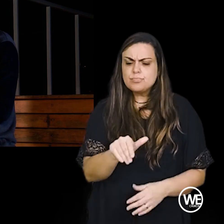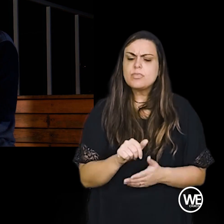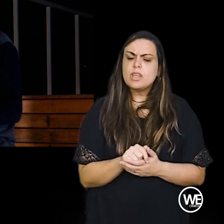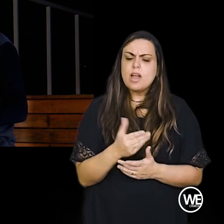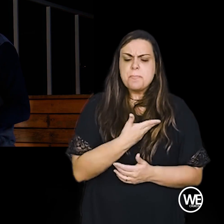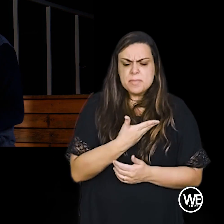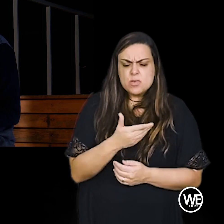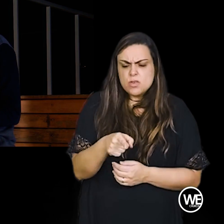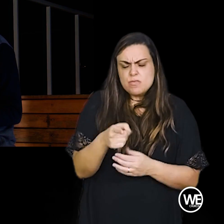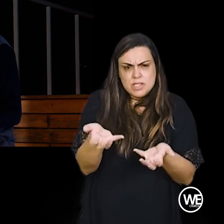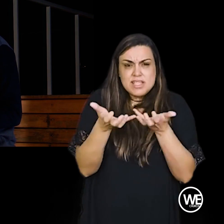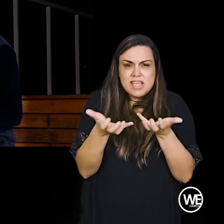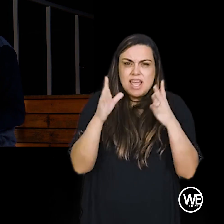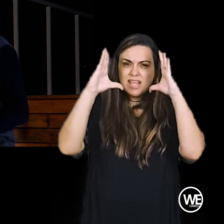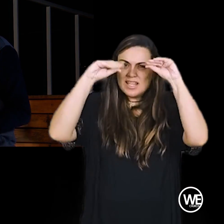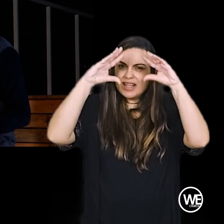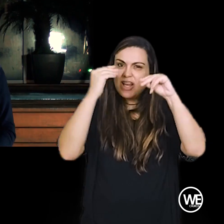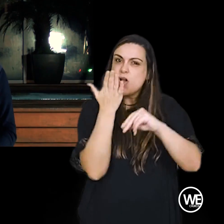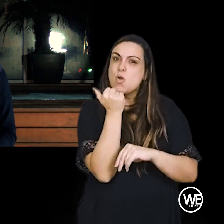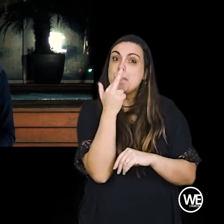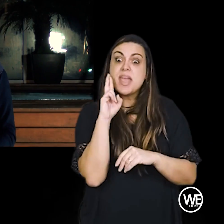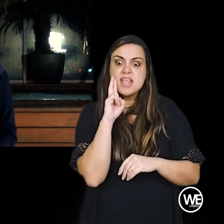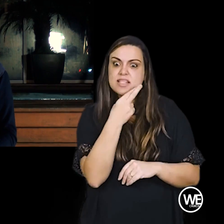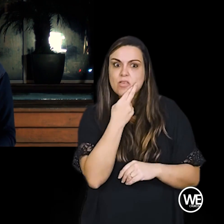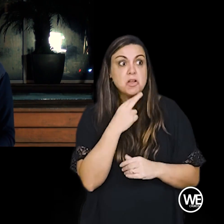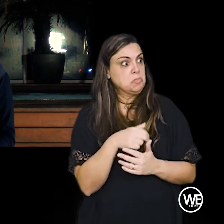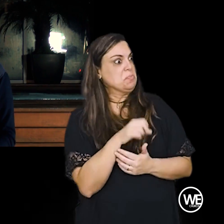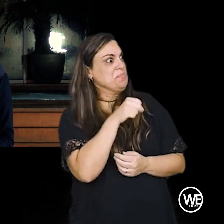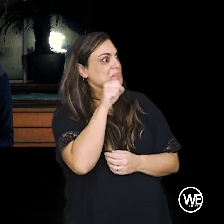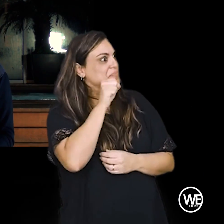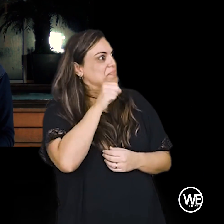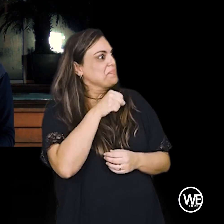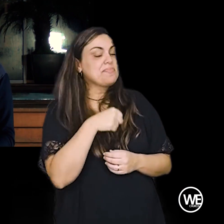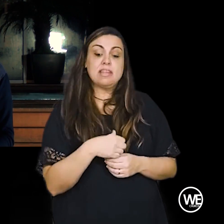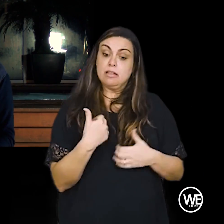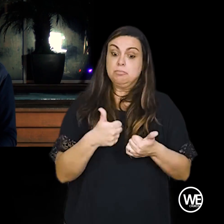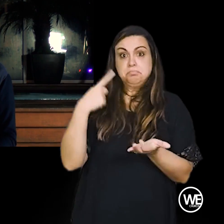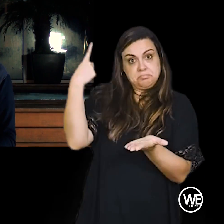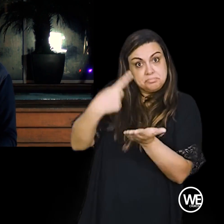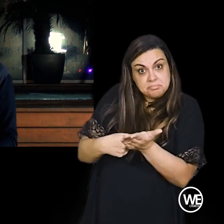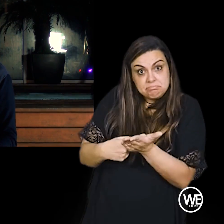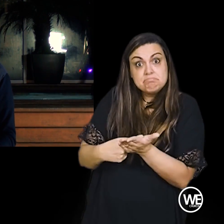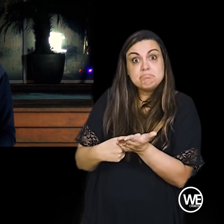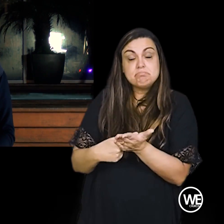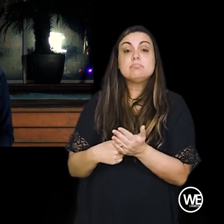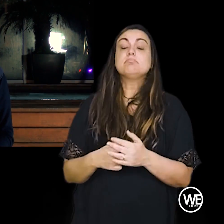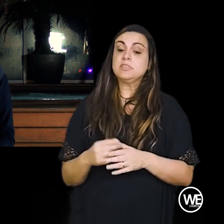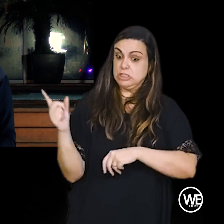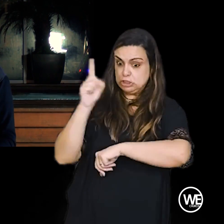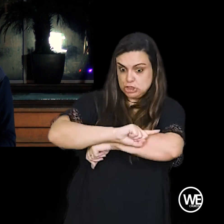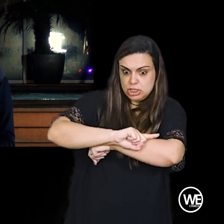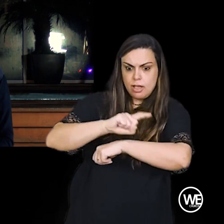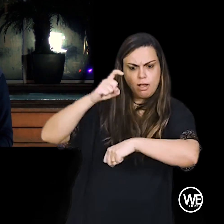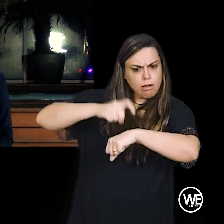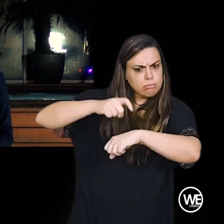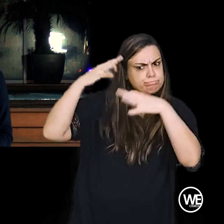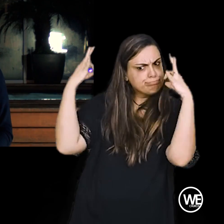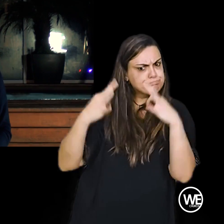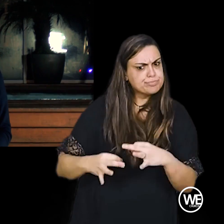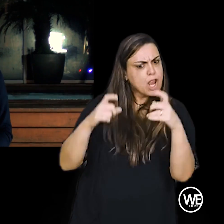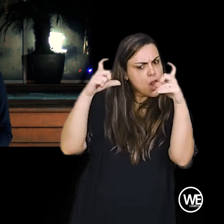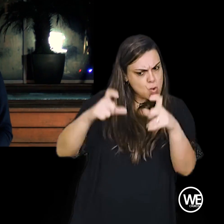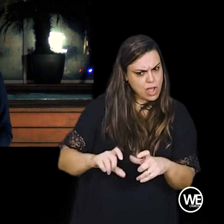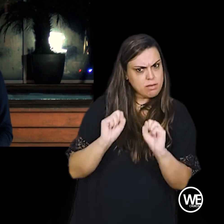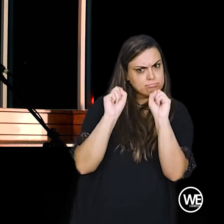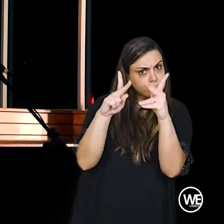você gostaria de jantar num restaurante? Aí ele, claro que sim. Eu falei, então vamos marcar. Tal dia, em tal lugar, eu quero